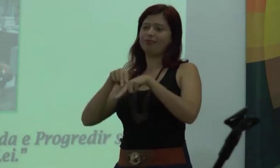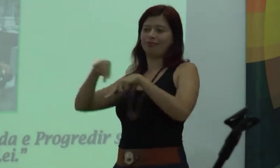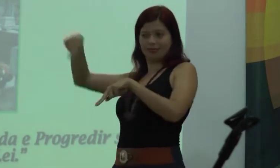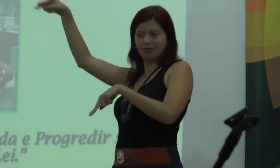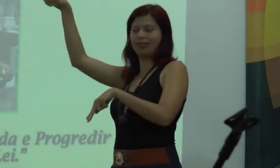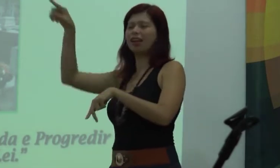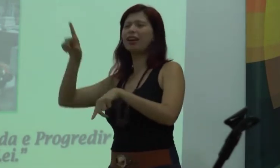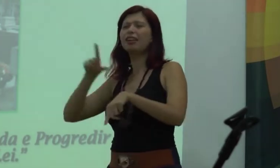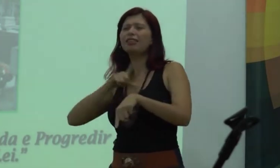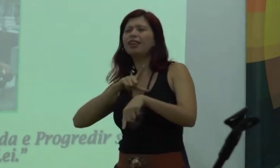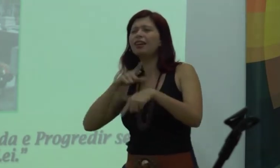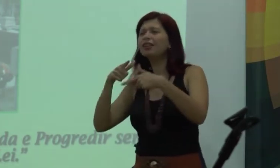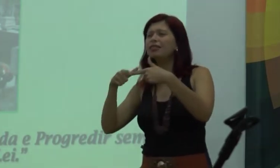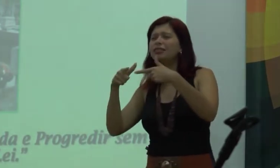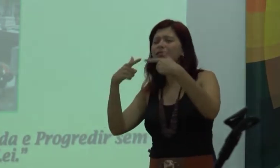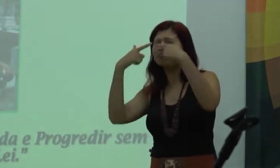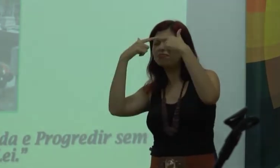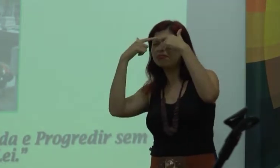se encarnou.